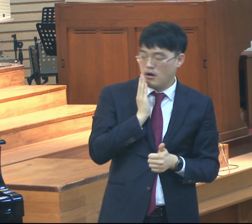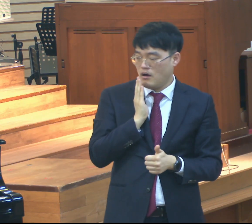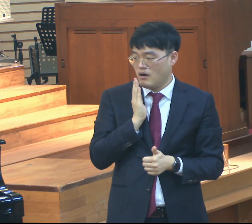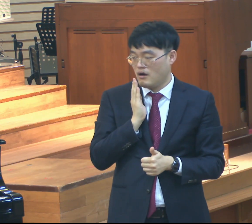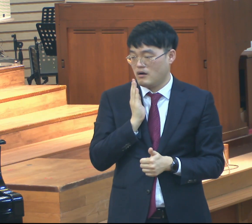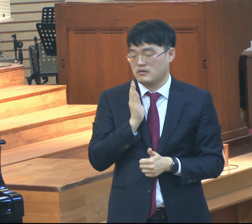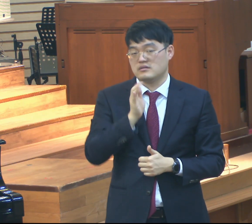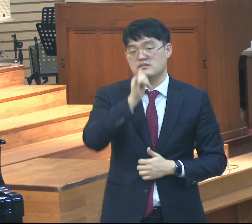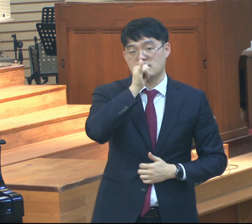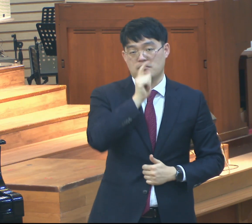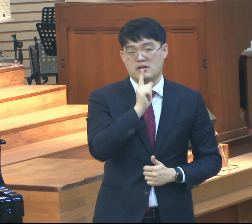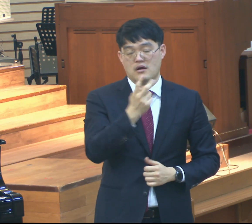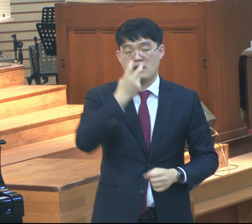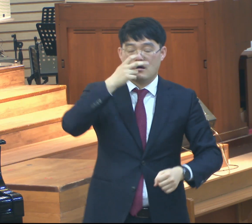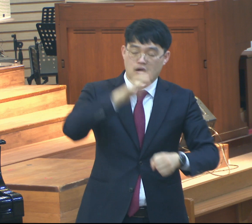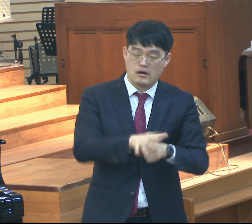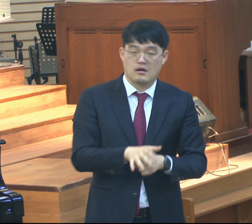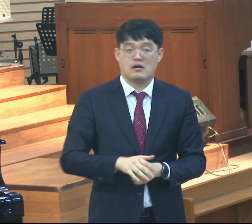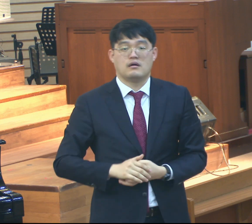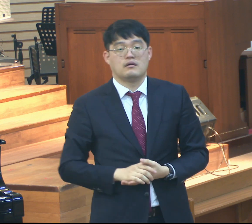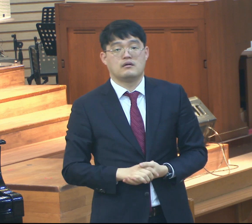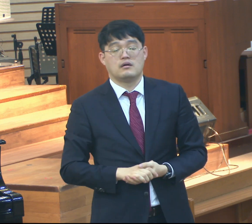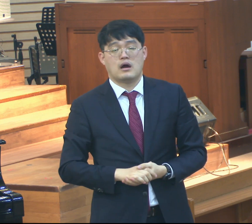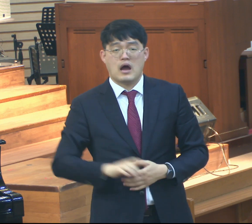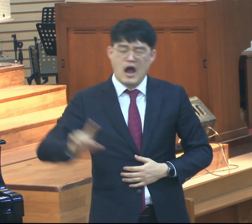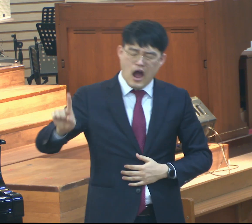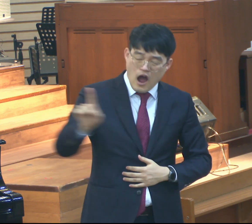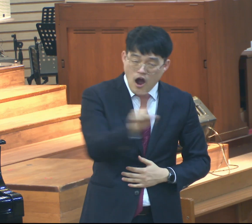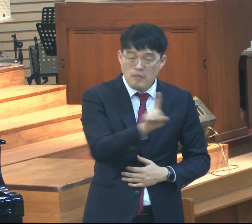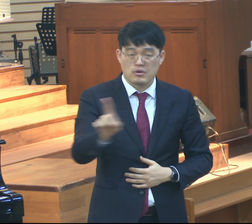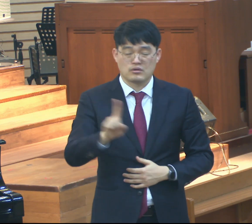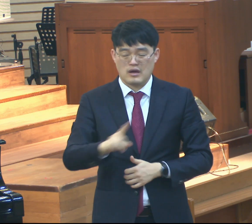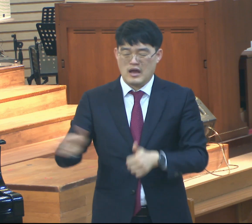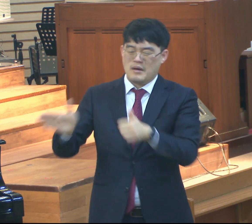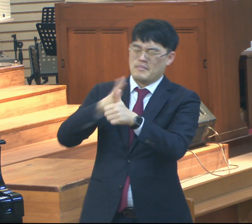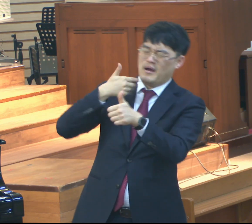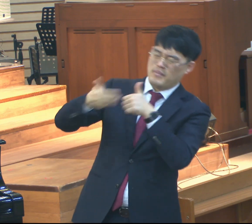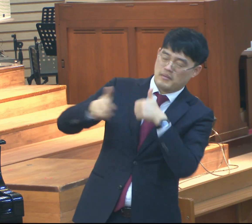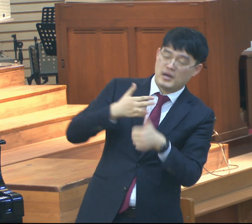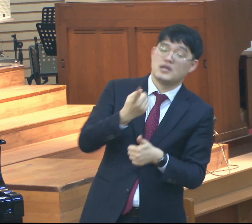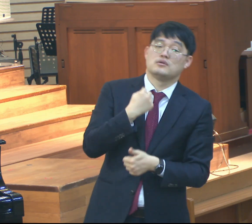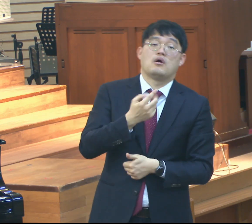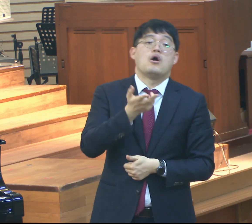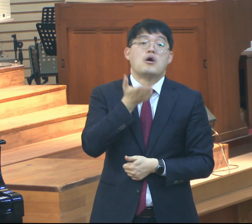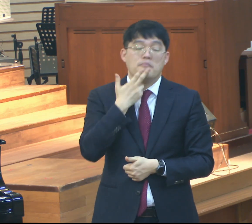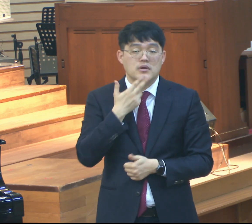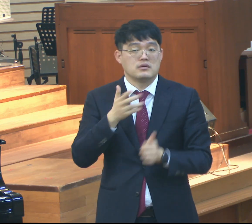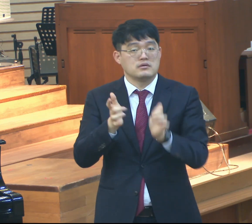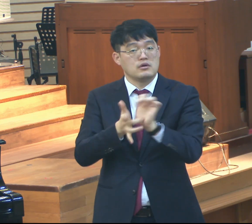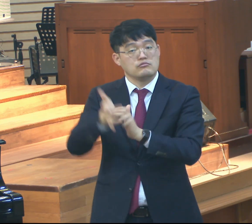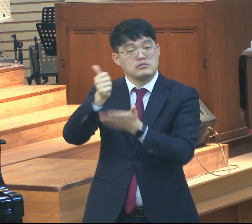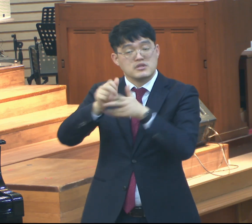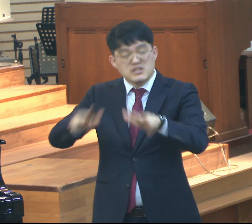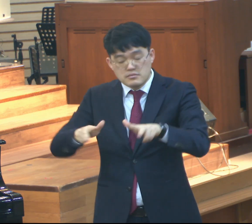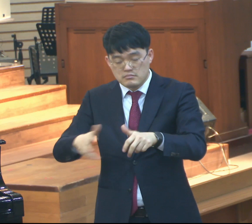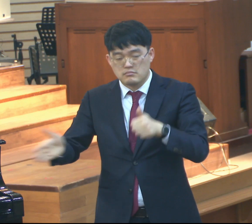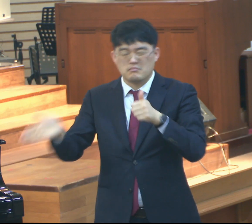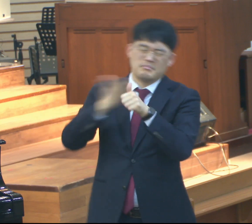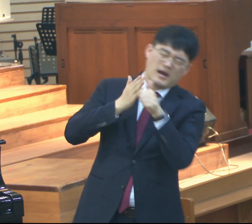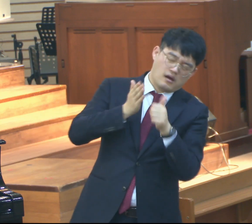당하신 것입니다. 한 번도 손찌검을 당한 적이 없던 주님이 맞으셨습니다. 여러분,